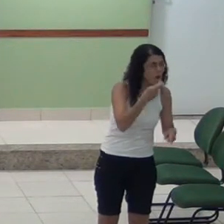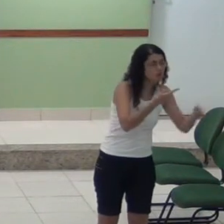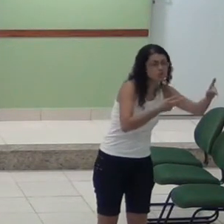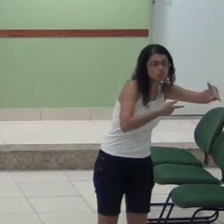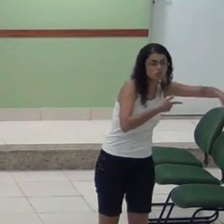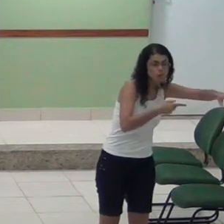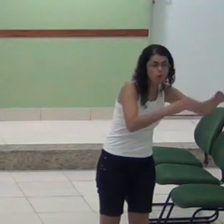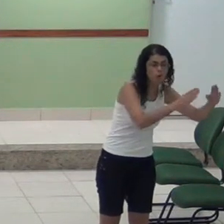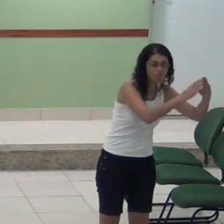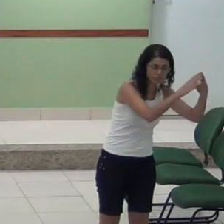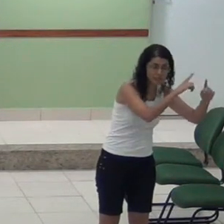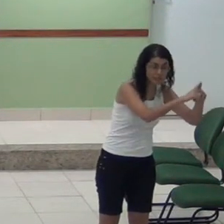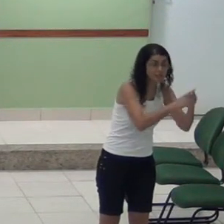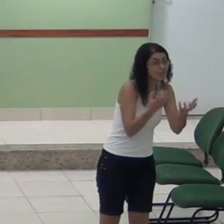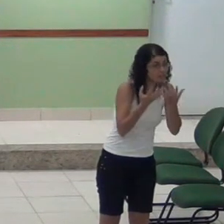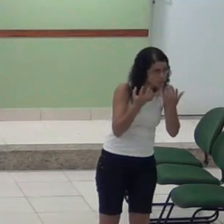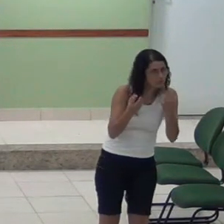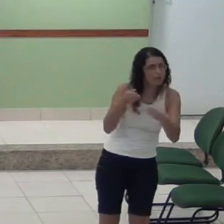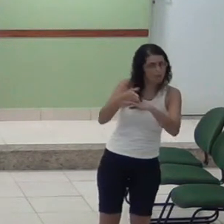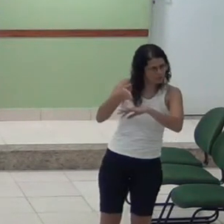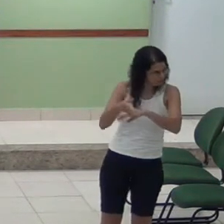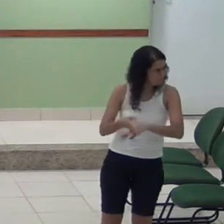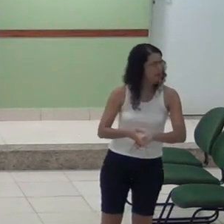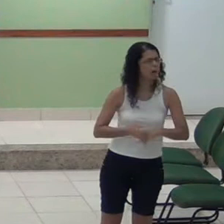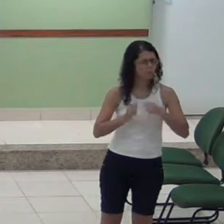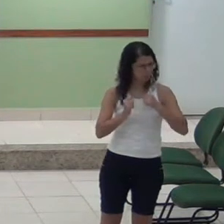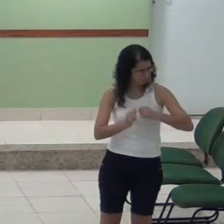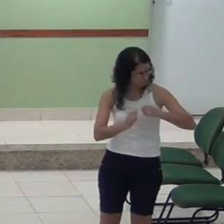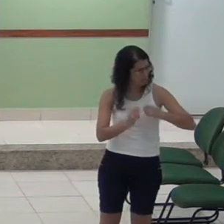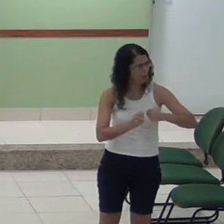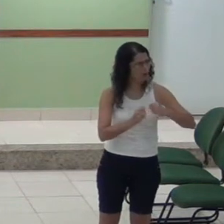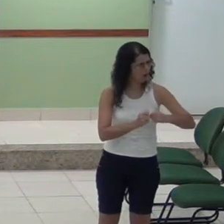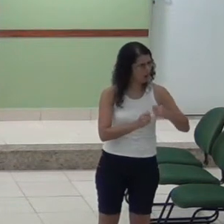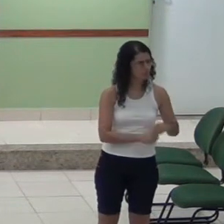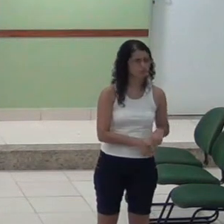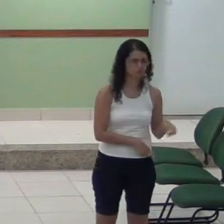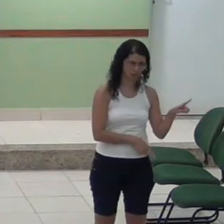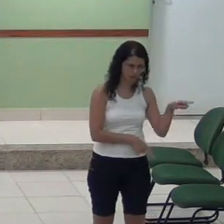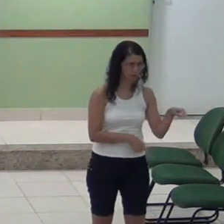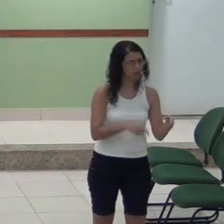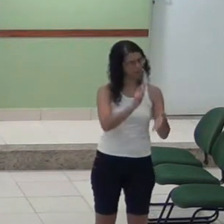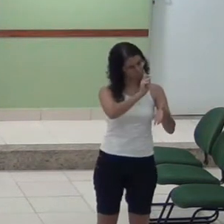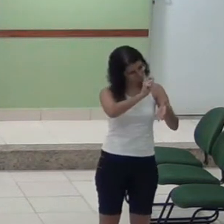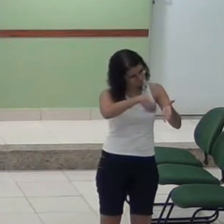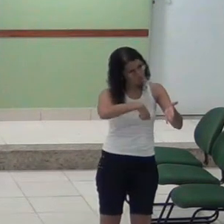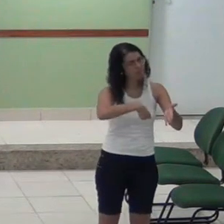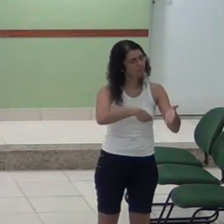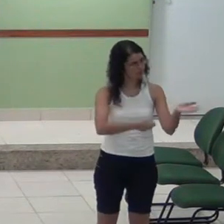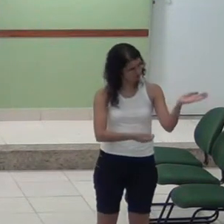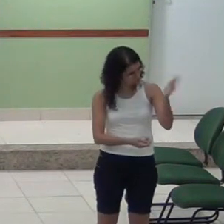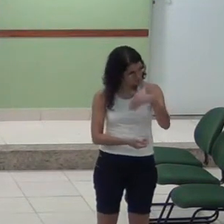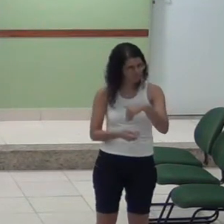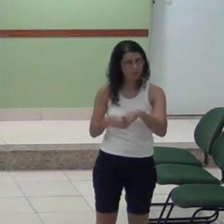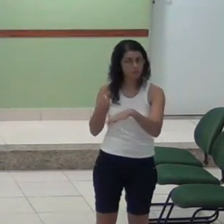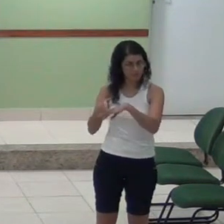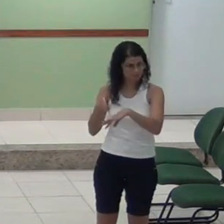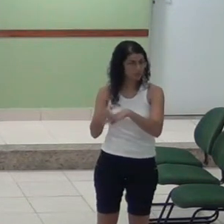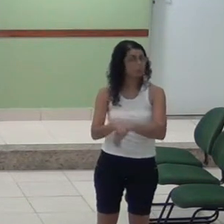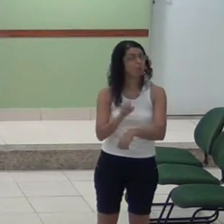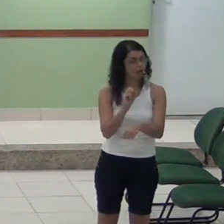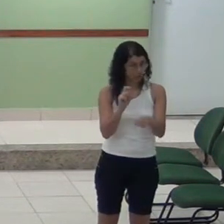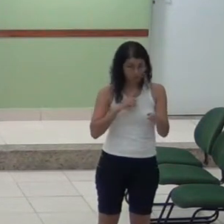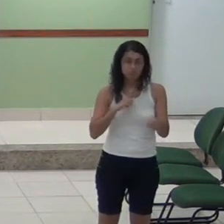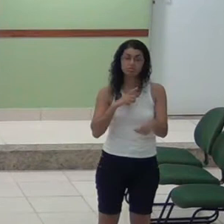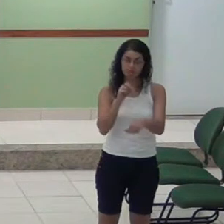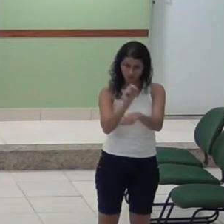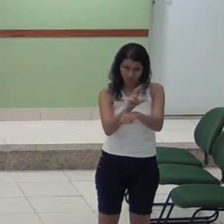de participar com a gente, você também pode indicar essa pessoa. Tendo vaga, nós teremos muita alegria